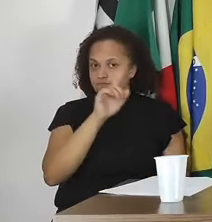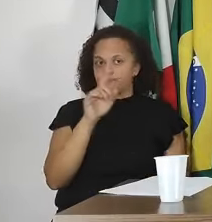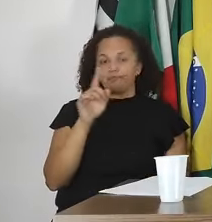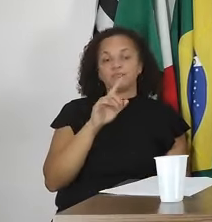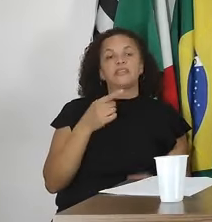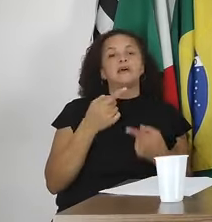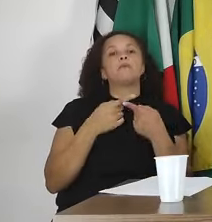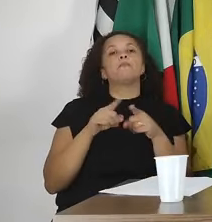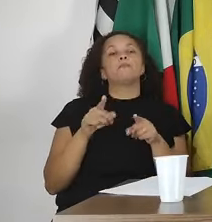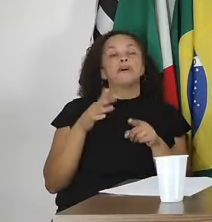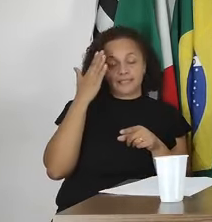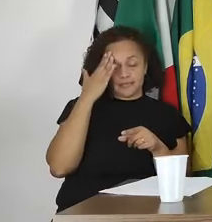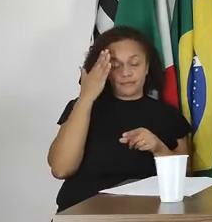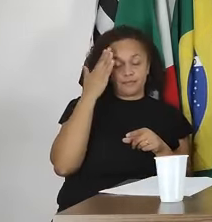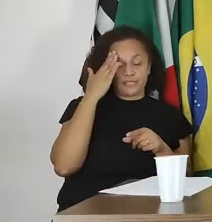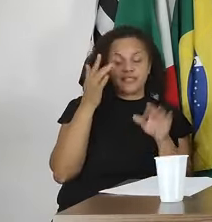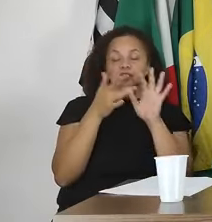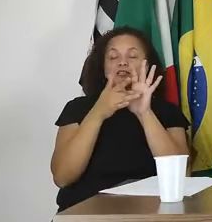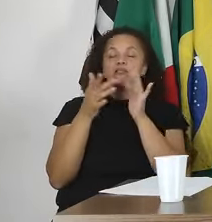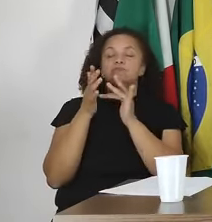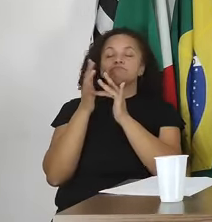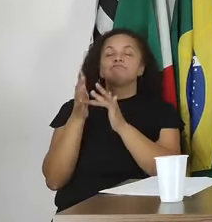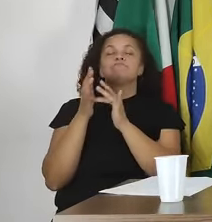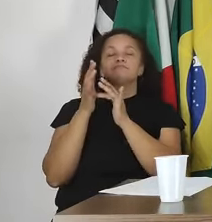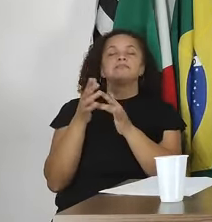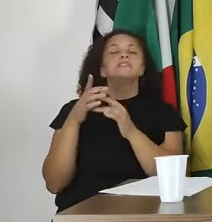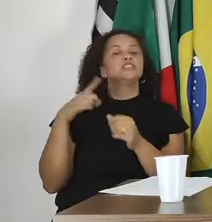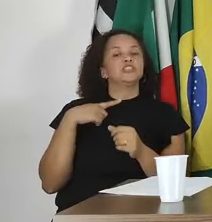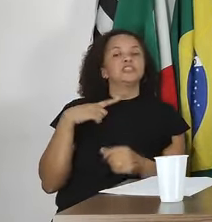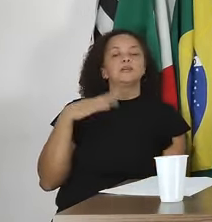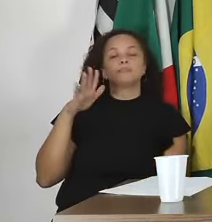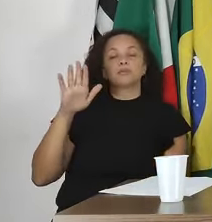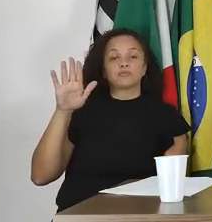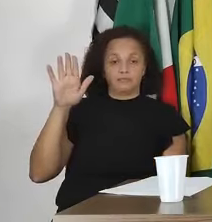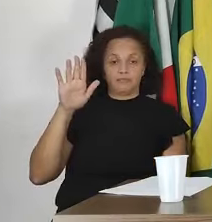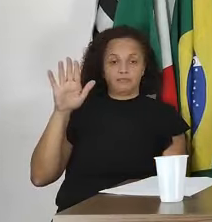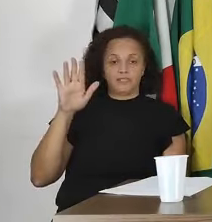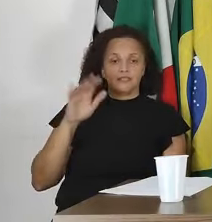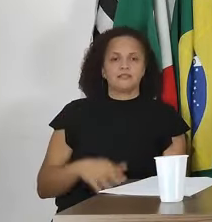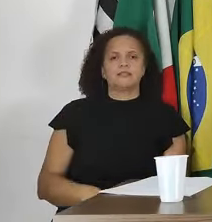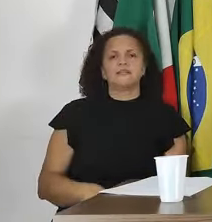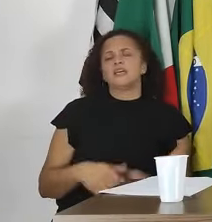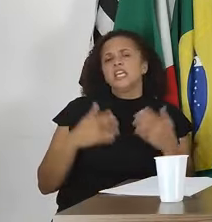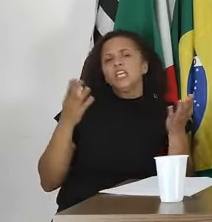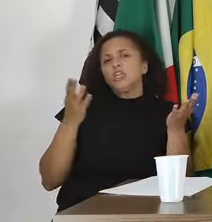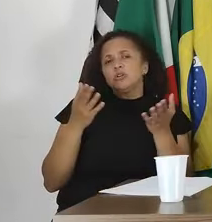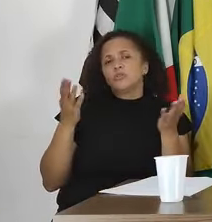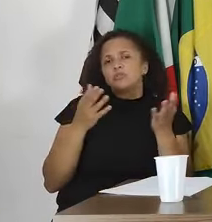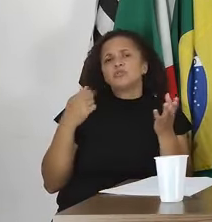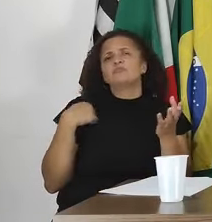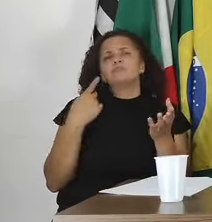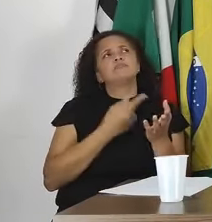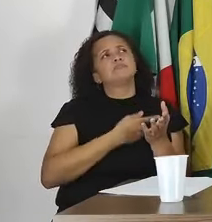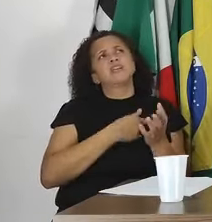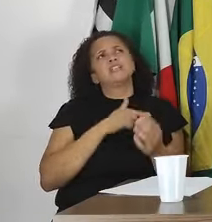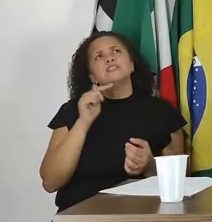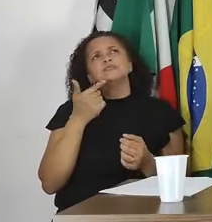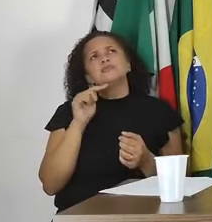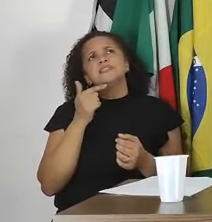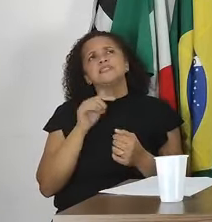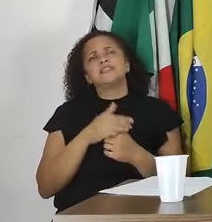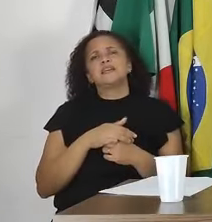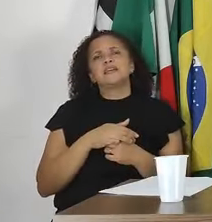tinha a convicção de que o que Jesus tinha prometido para ele. E muitos hoje de nós não temos essa convicção porque a